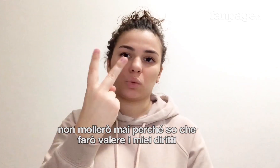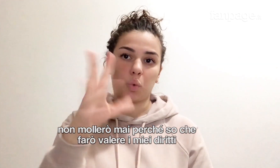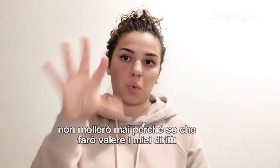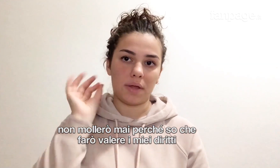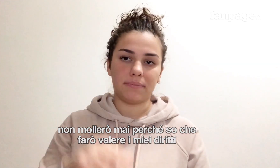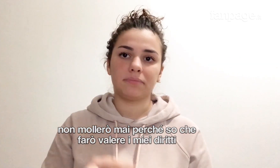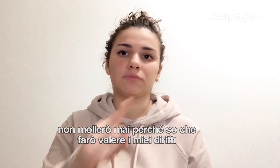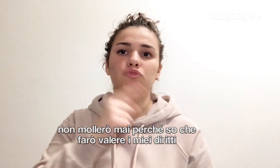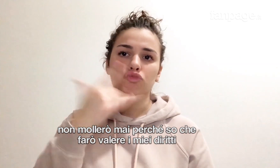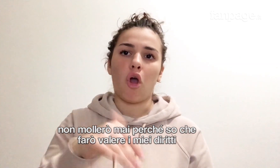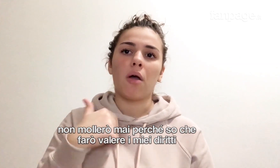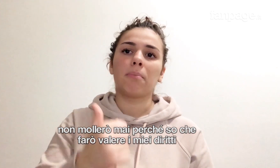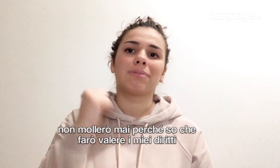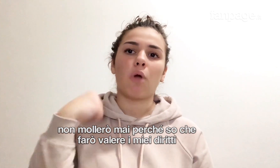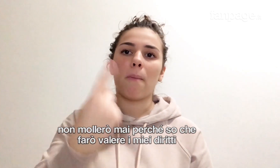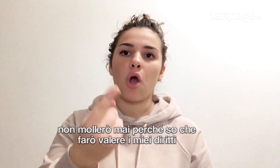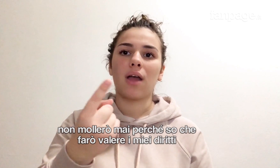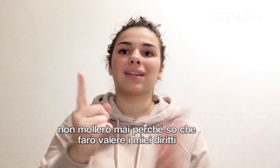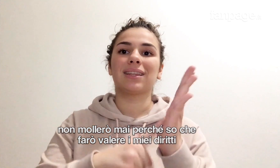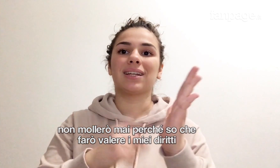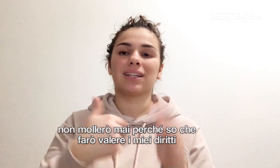non mollerò mai perché so che farò valere i miei diritti.